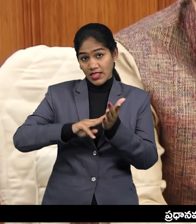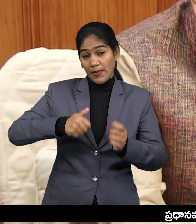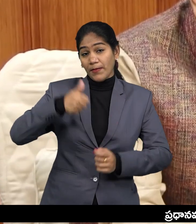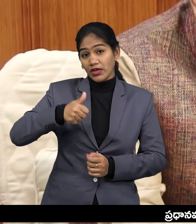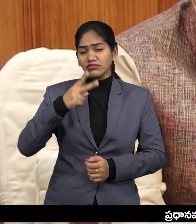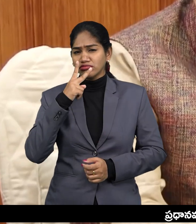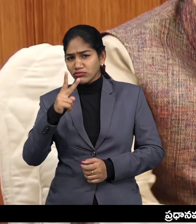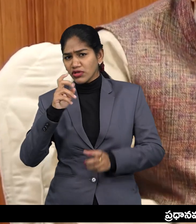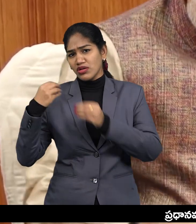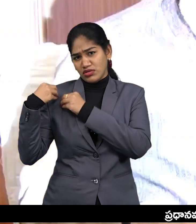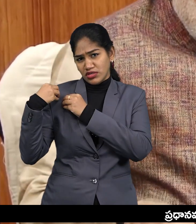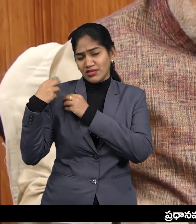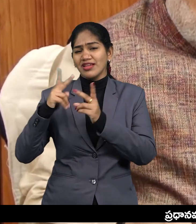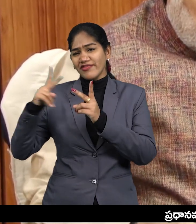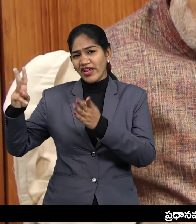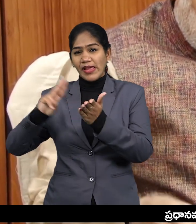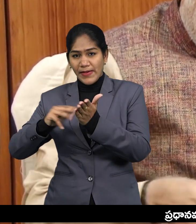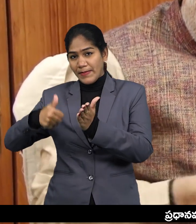ప్రధానమంత్రి మంత్రులను పర్యవేక్షిస్తారు.